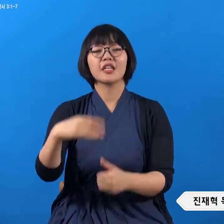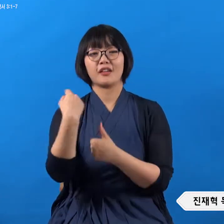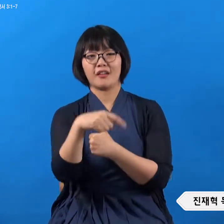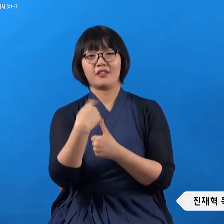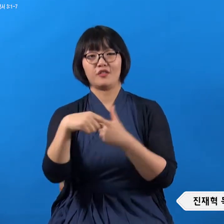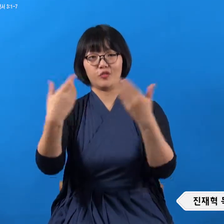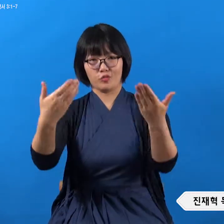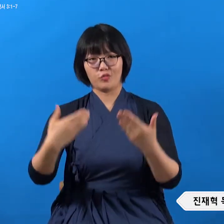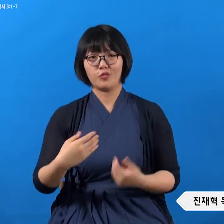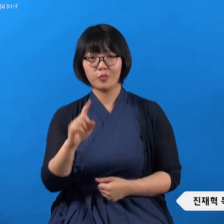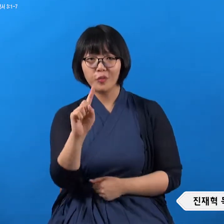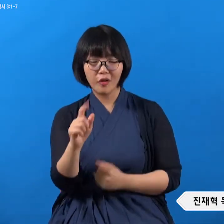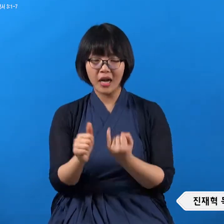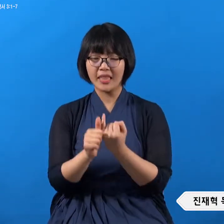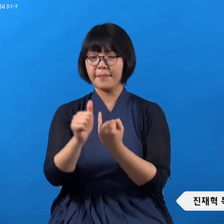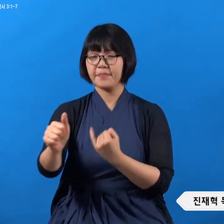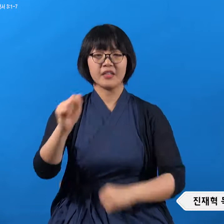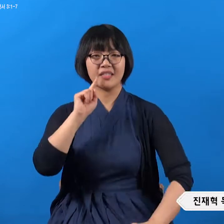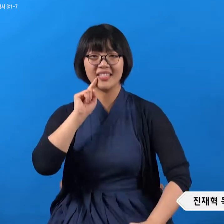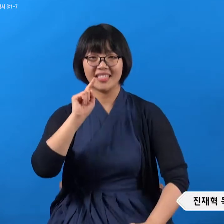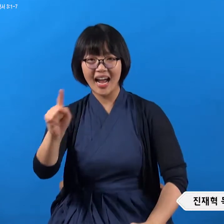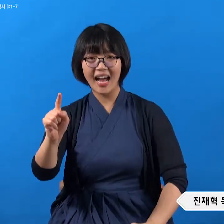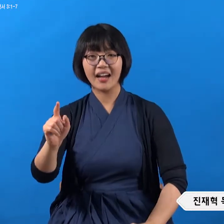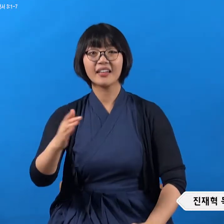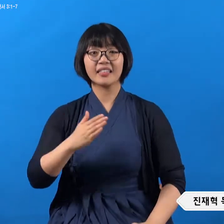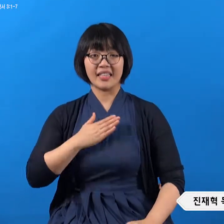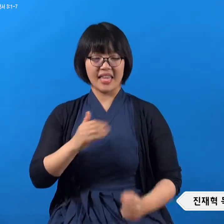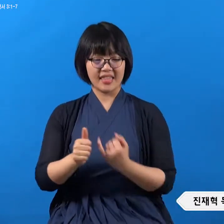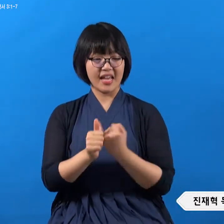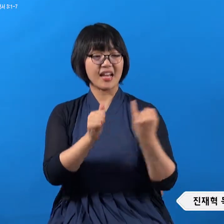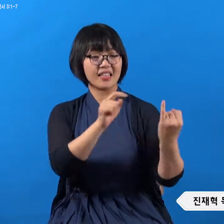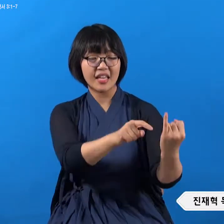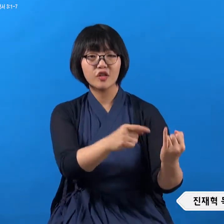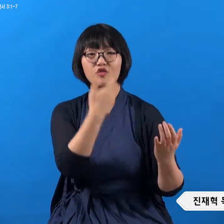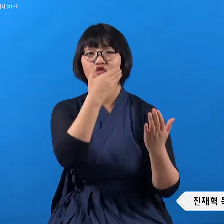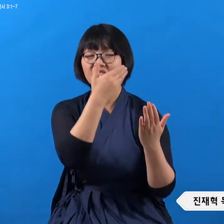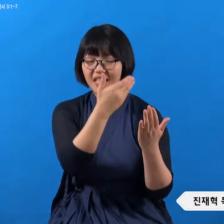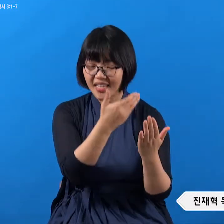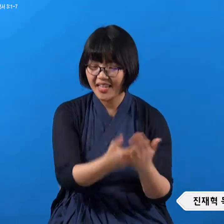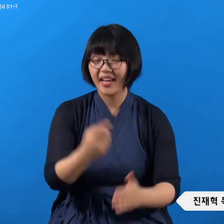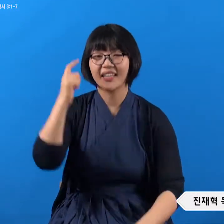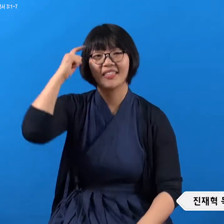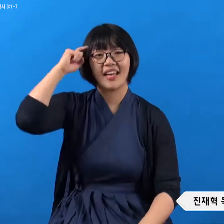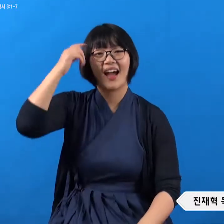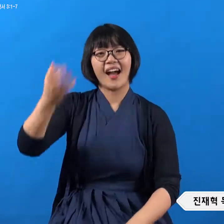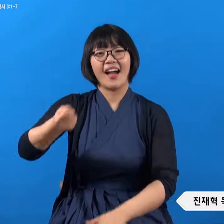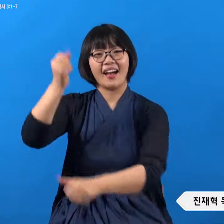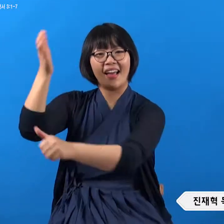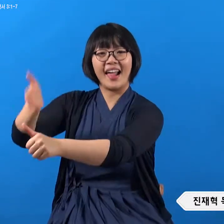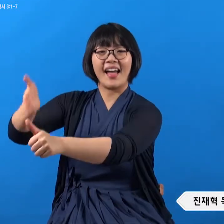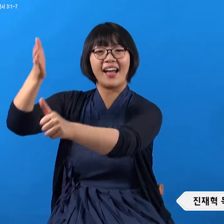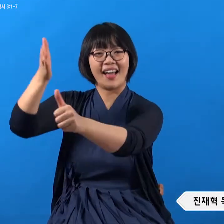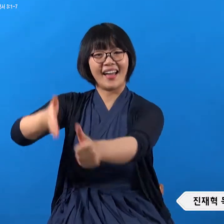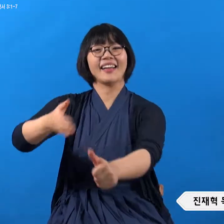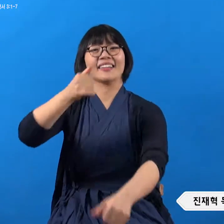말씀합니다. 남편들이요, 자기 아내를 귀하게 여기십시오.